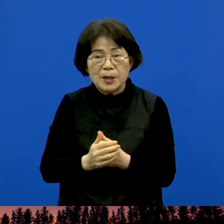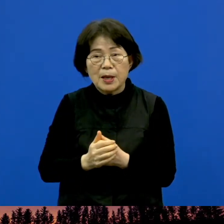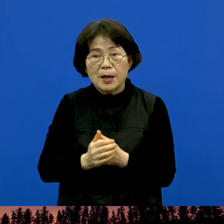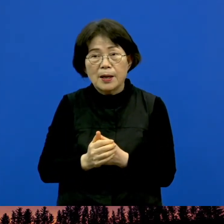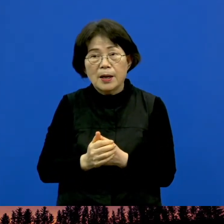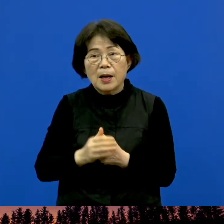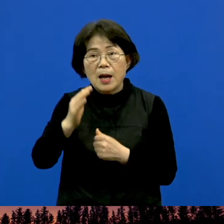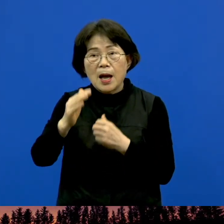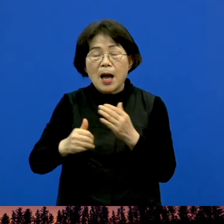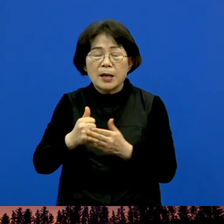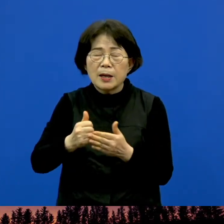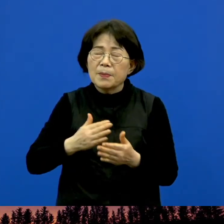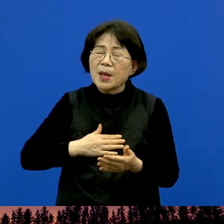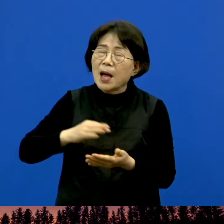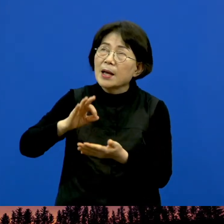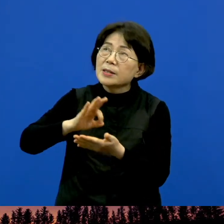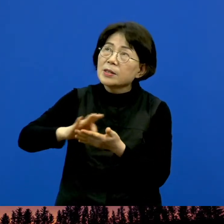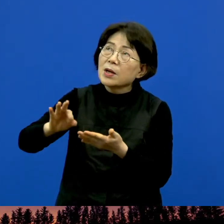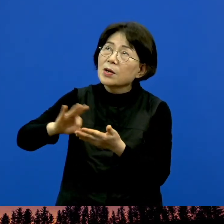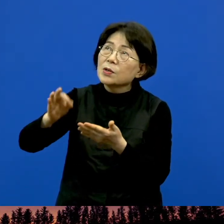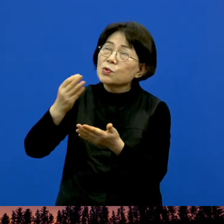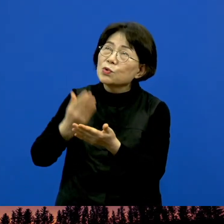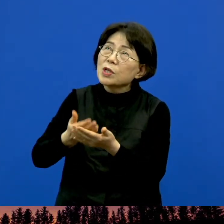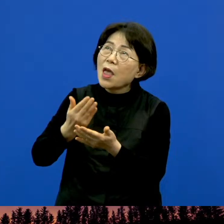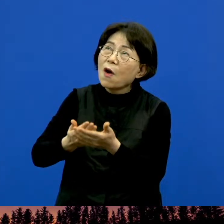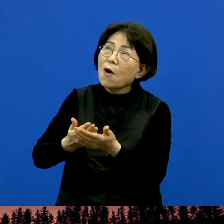거예요. 하나님 나를 써주소서. 어디에서 꼭